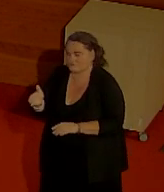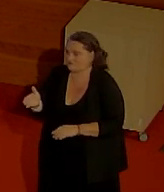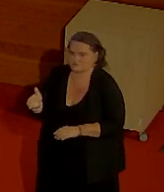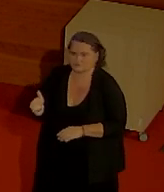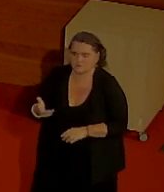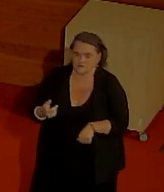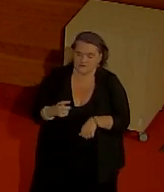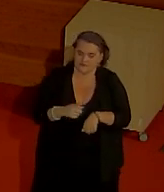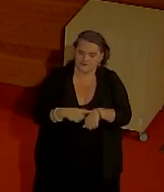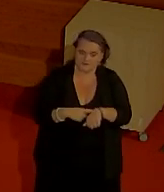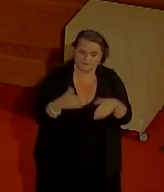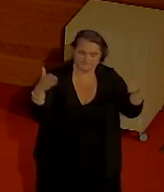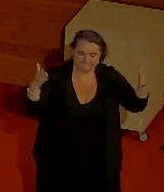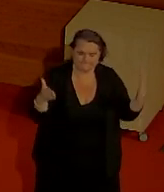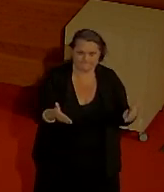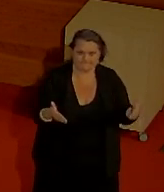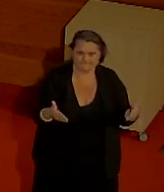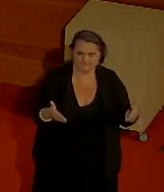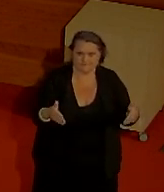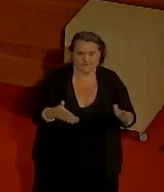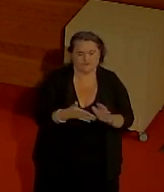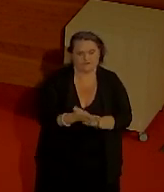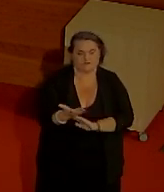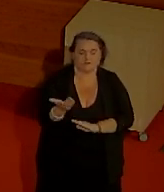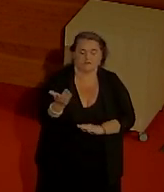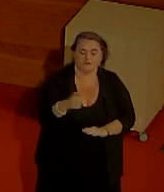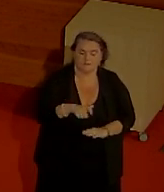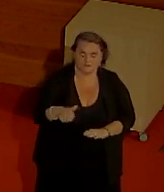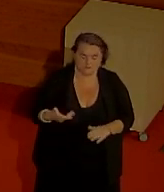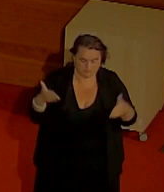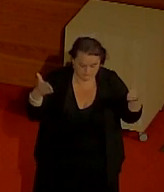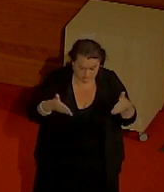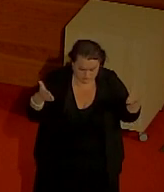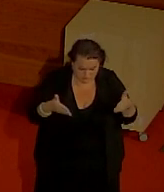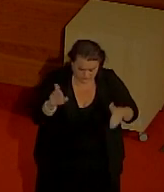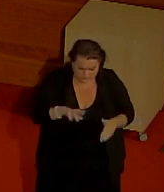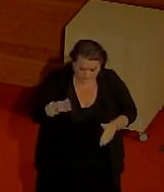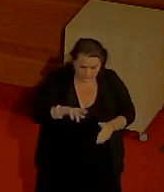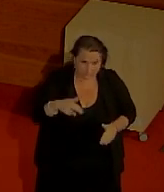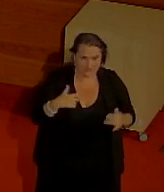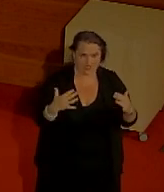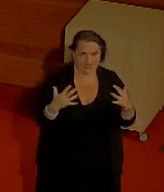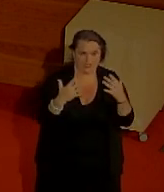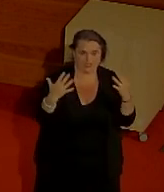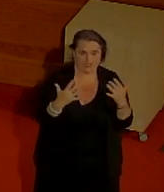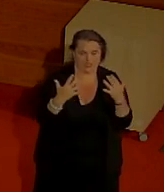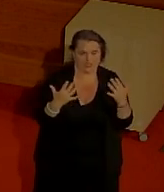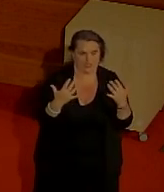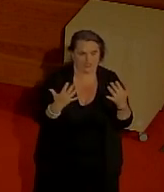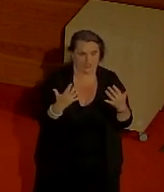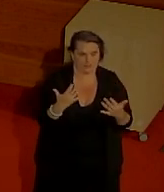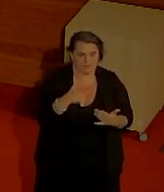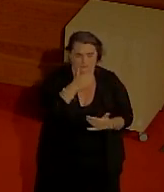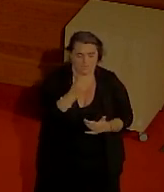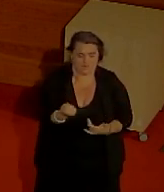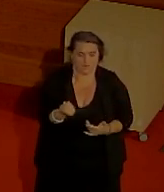tiempo eh las personas son más fácilmente manipulables si tienden a repetir eh lo que hace la mayoría ese riesgo